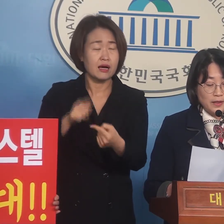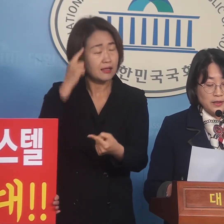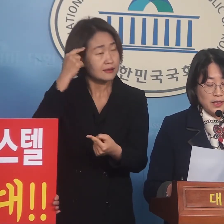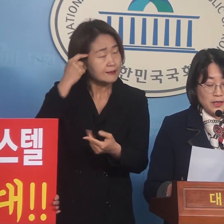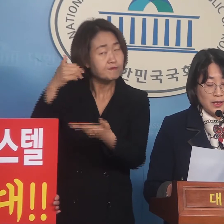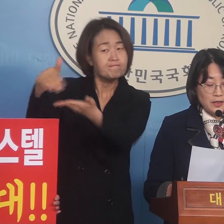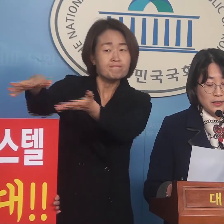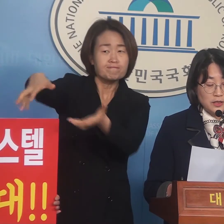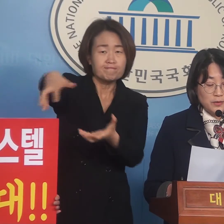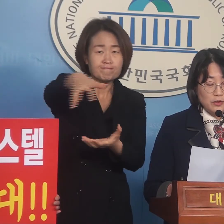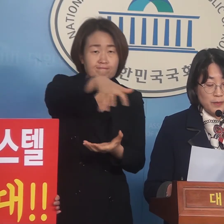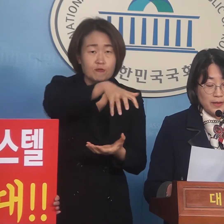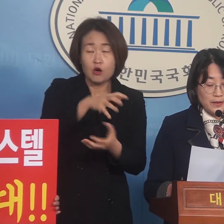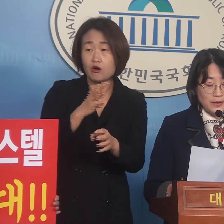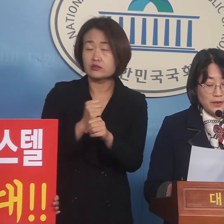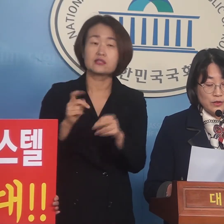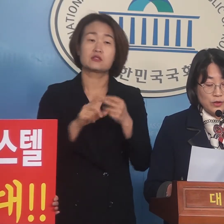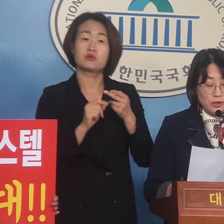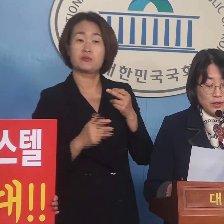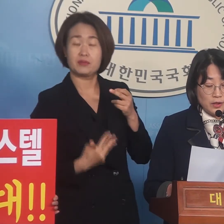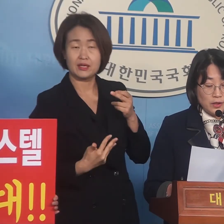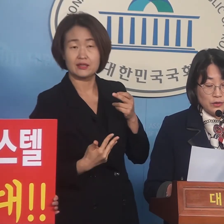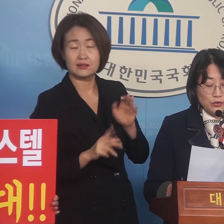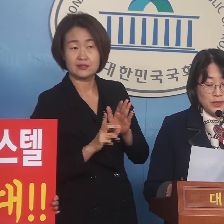취합해 지난해 11월 8일